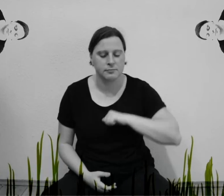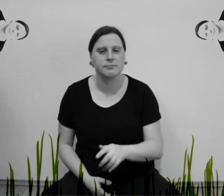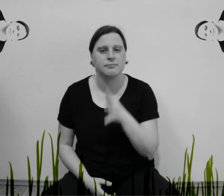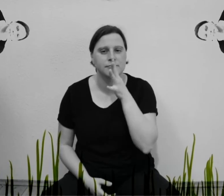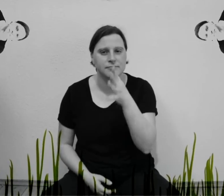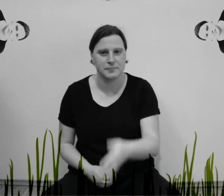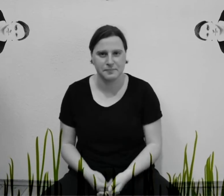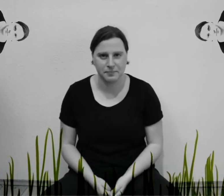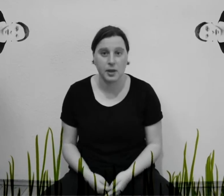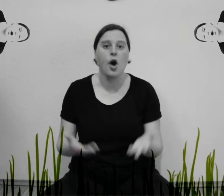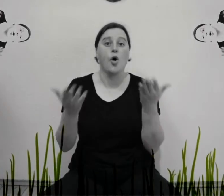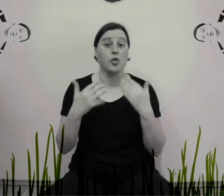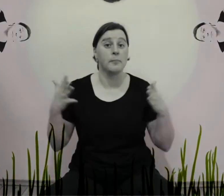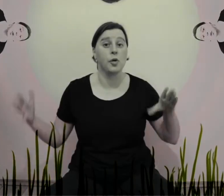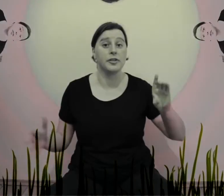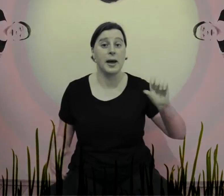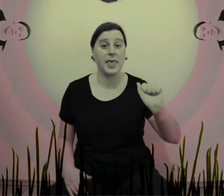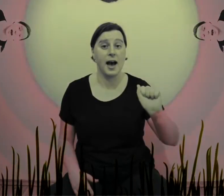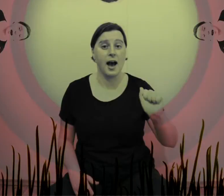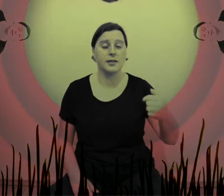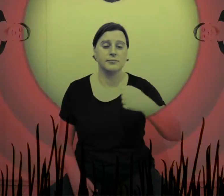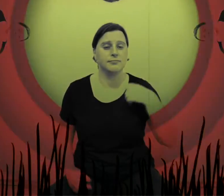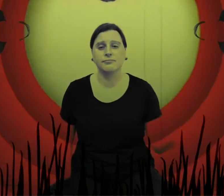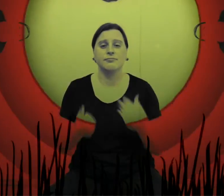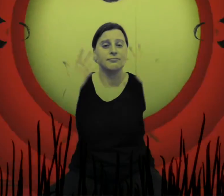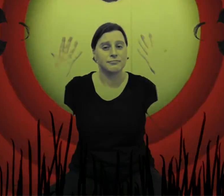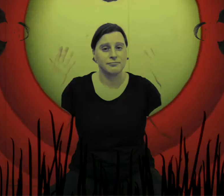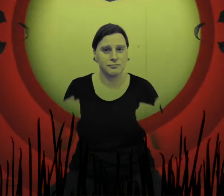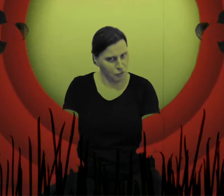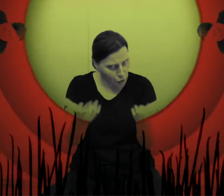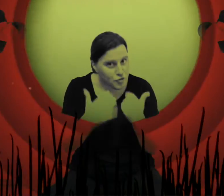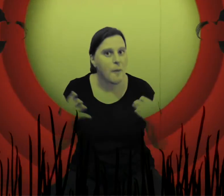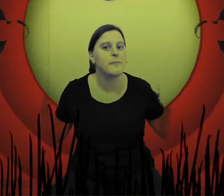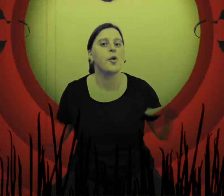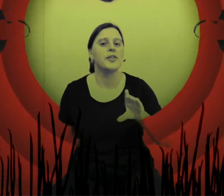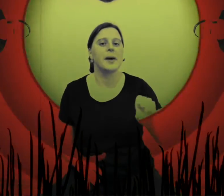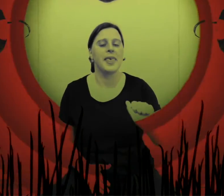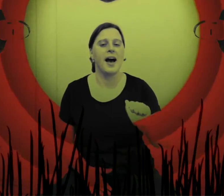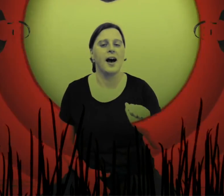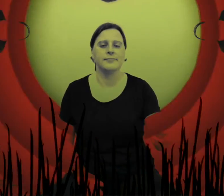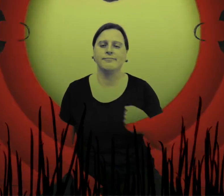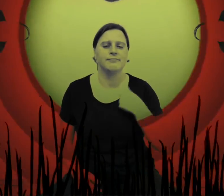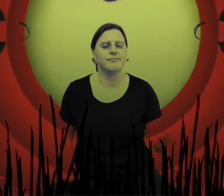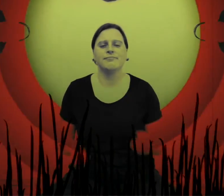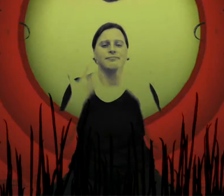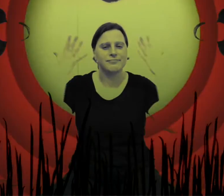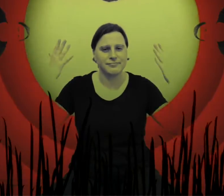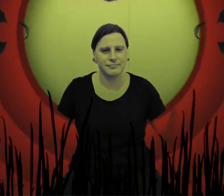sprich durch mich Komm, oh Saga, leuchte mich Komm, oh Saga, leuchte mich